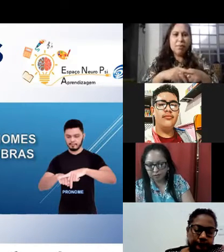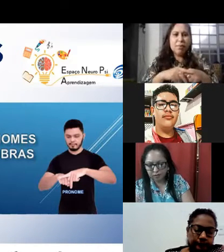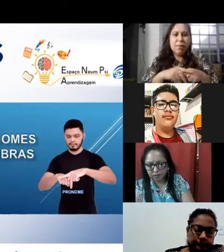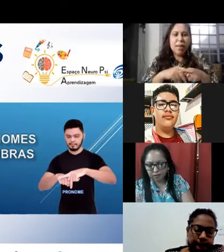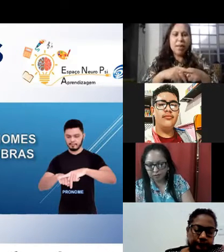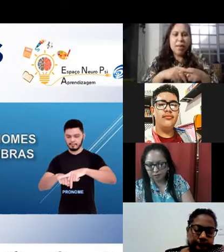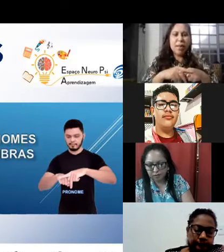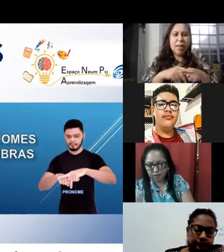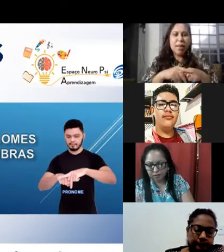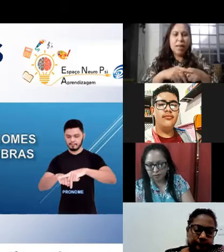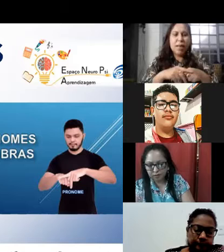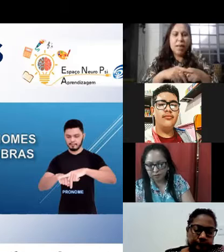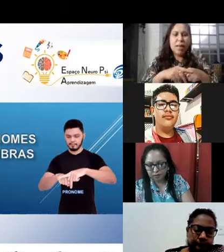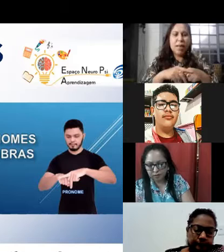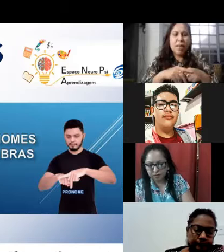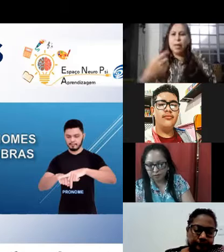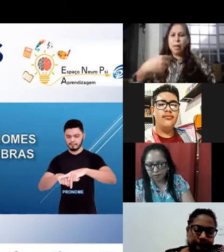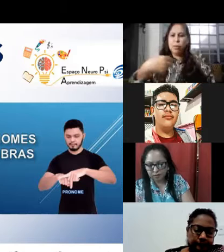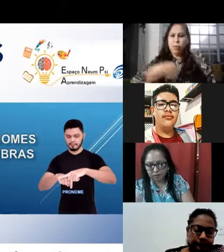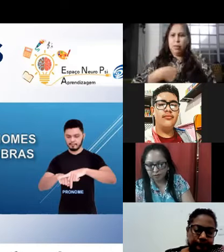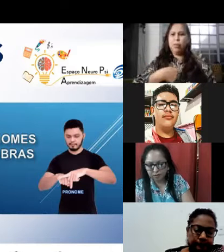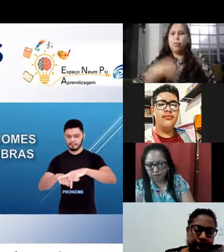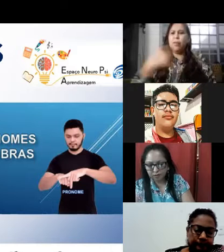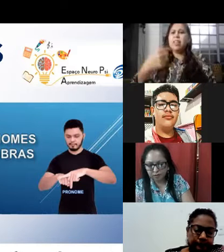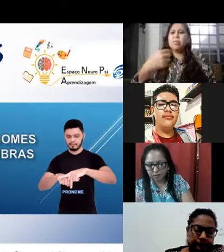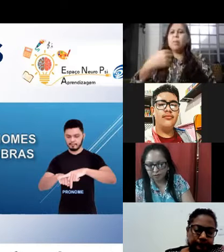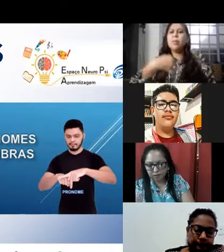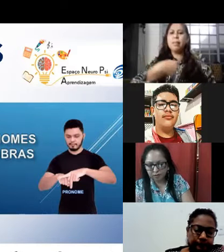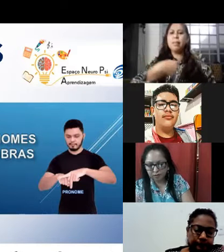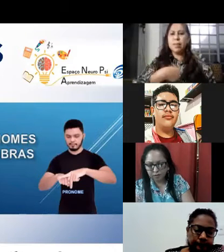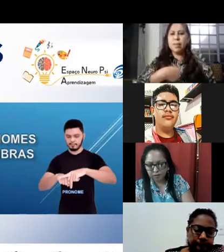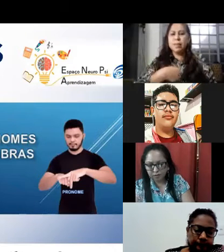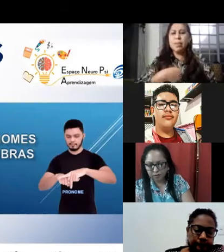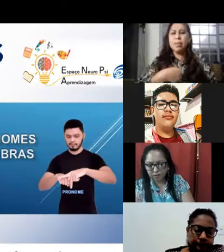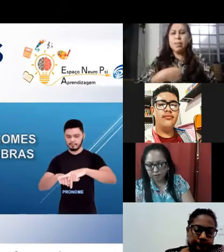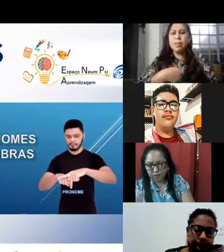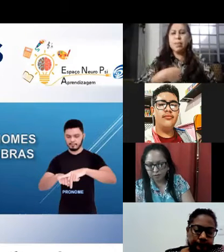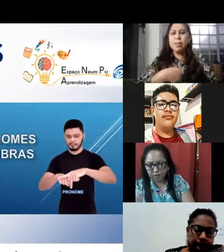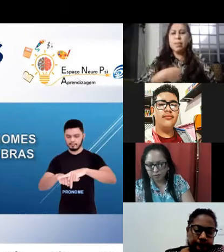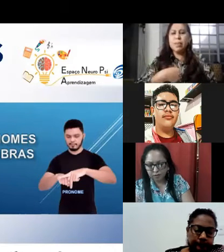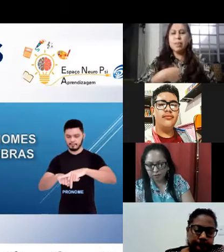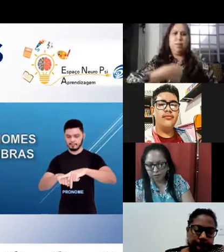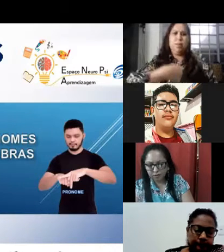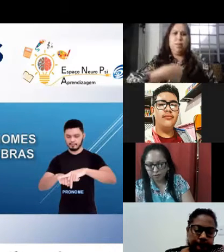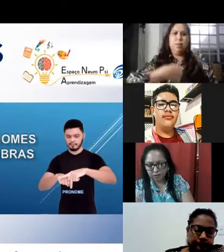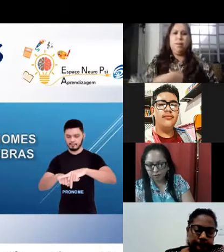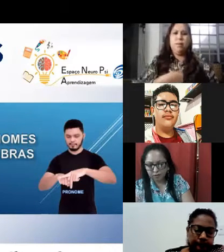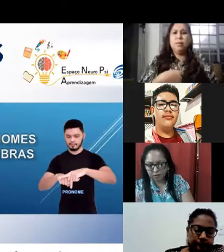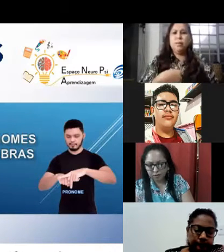né? Então, quando é eu faço um apontamento para si próprio, eu.